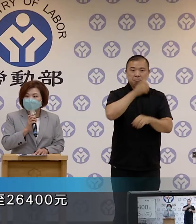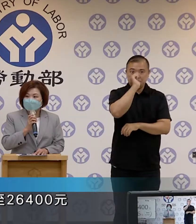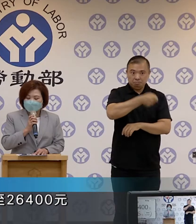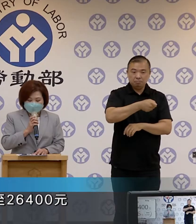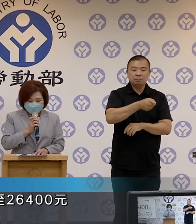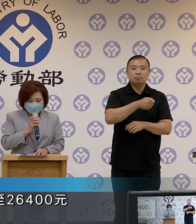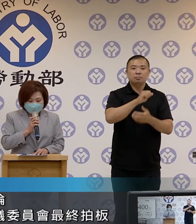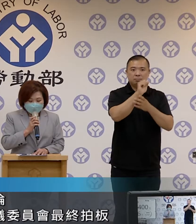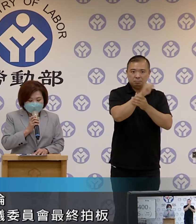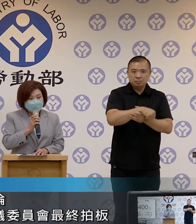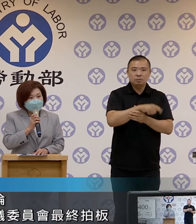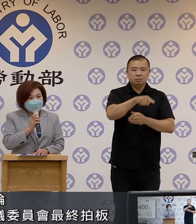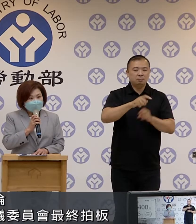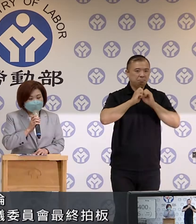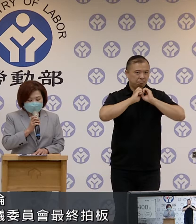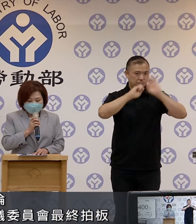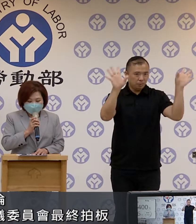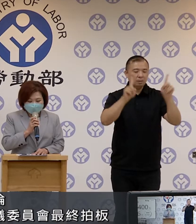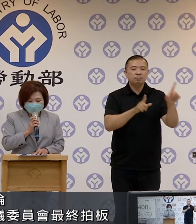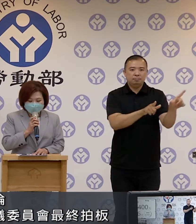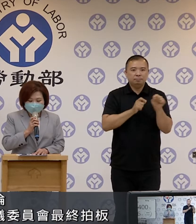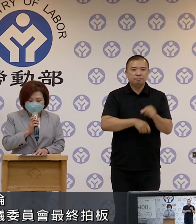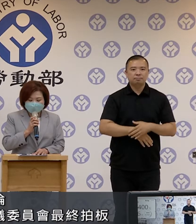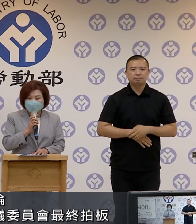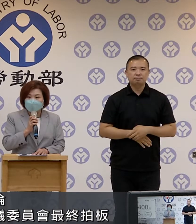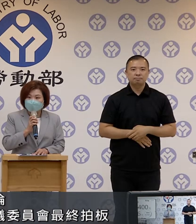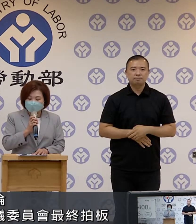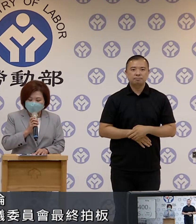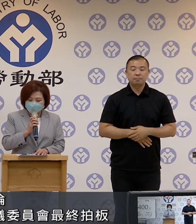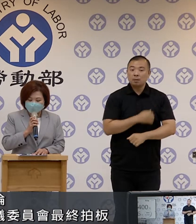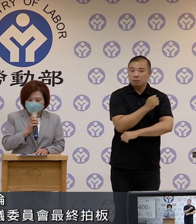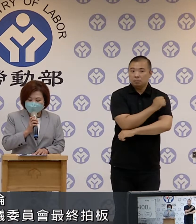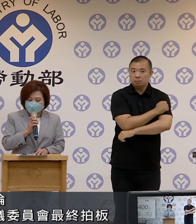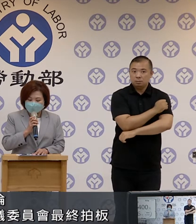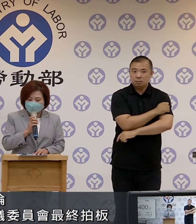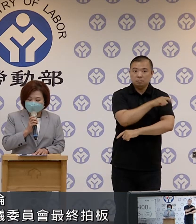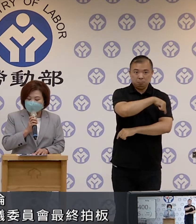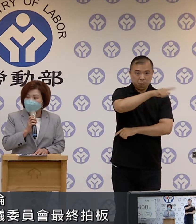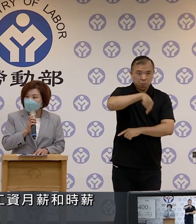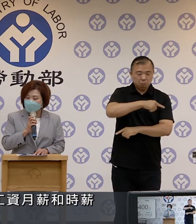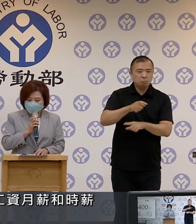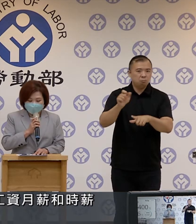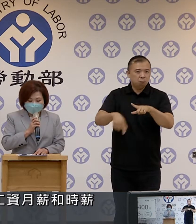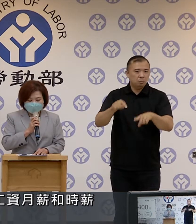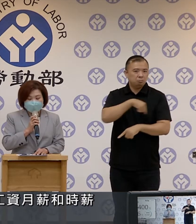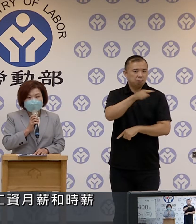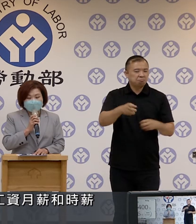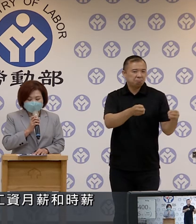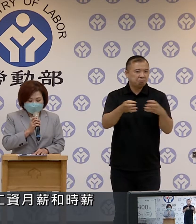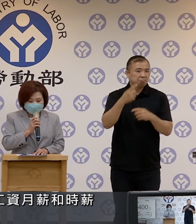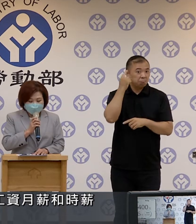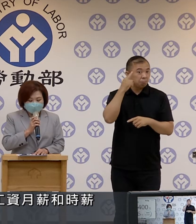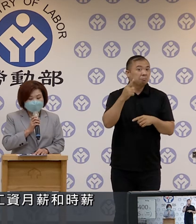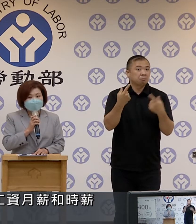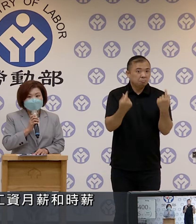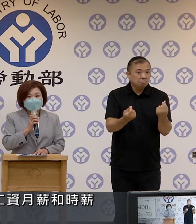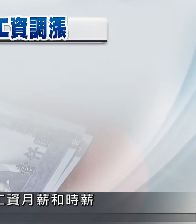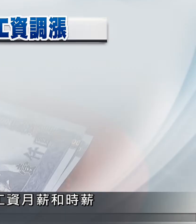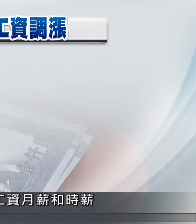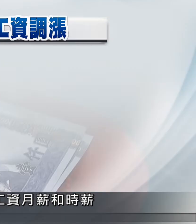历经3个多小时讨论，劳动部基本工资审议委员会最终拍板，调高明年度的基本工资月薪和时薪。月薪